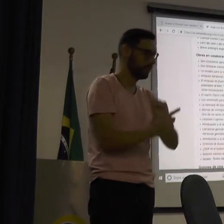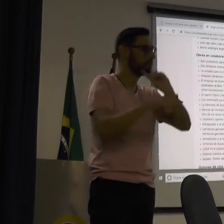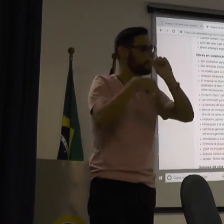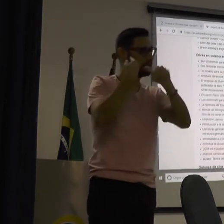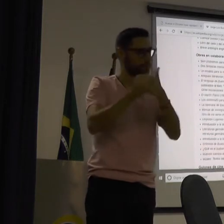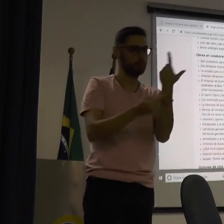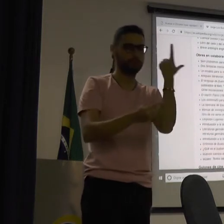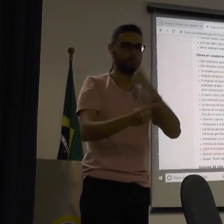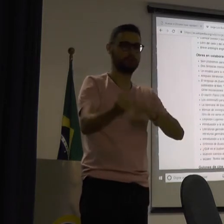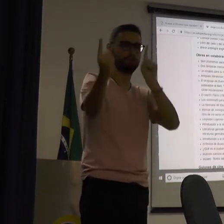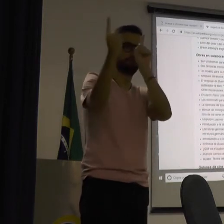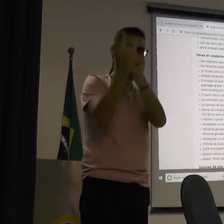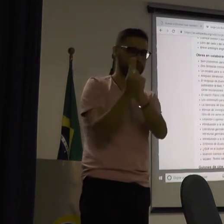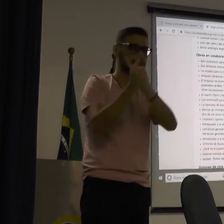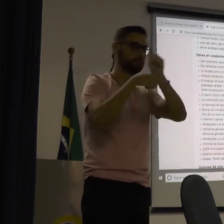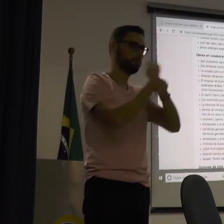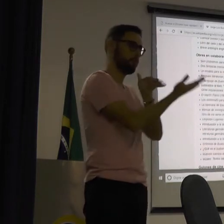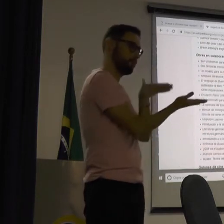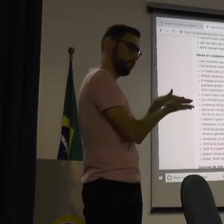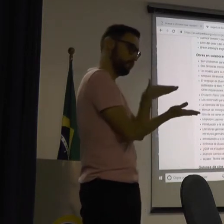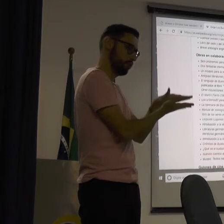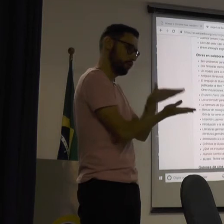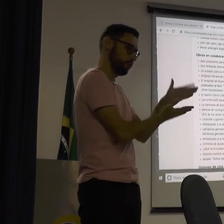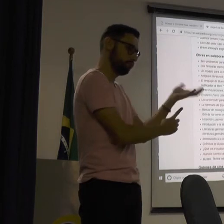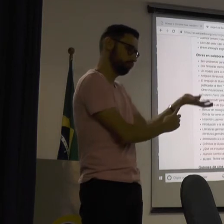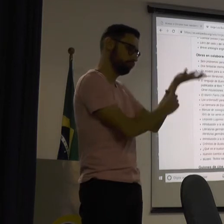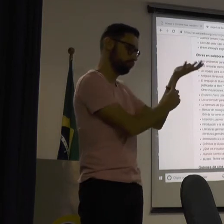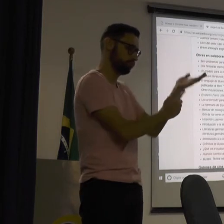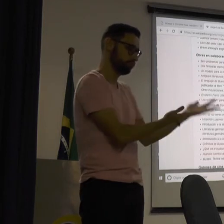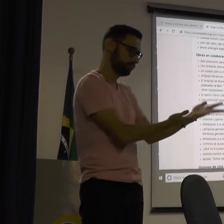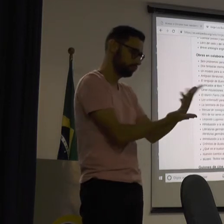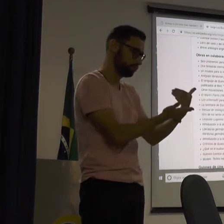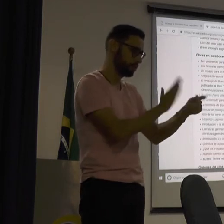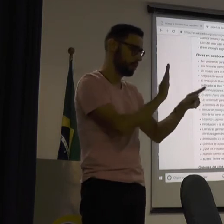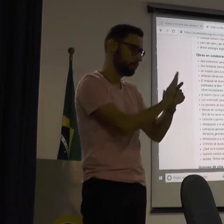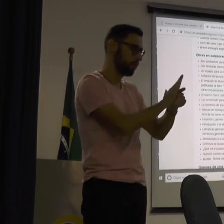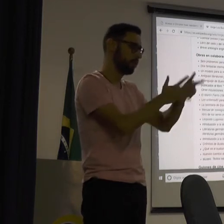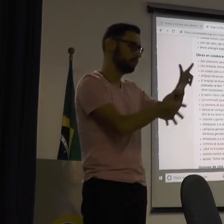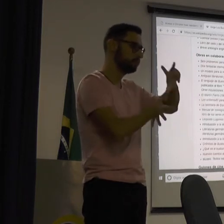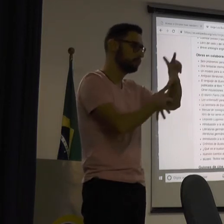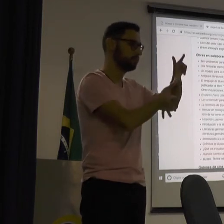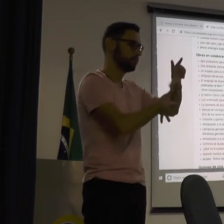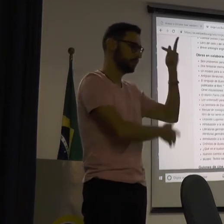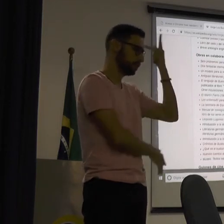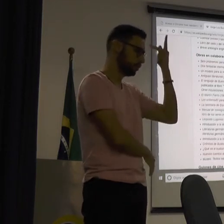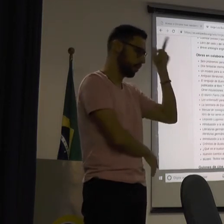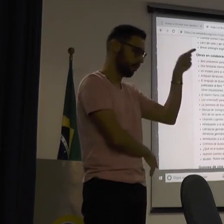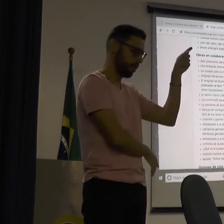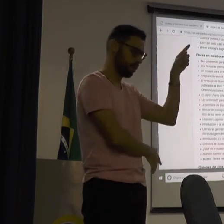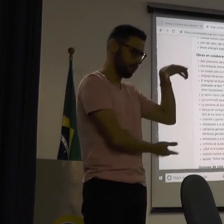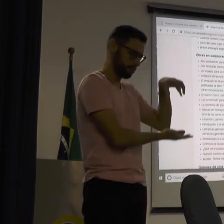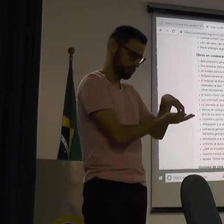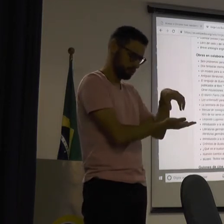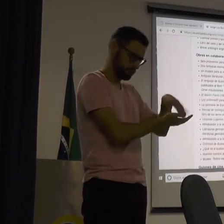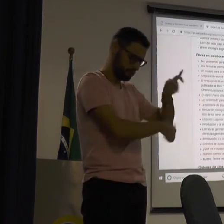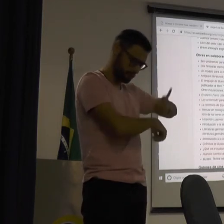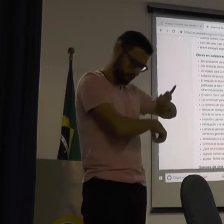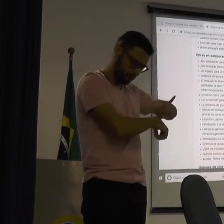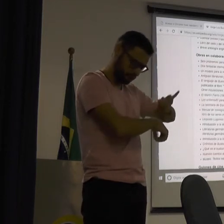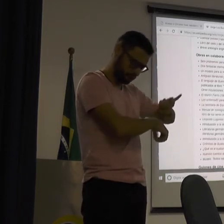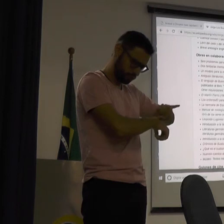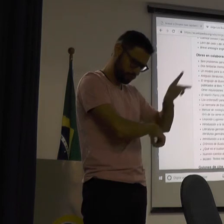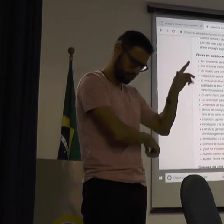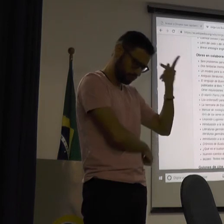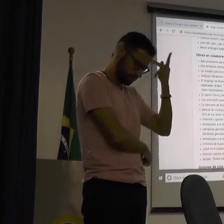pequena antologia pelo Centro América Latina de São Paulo, Centro André, como é que é